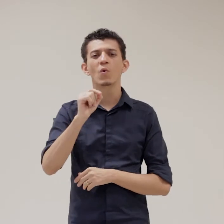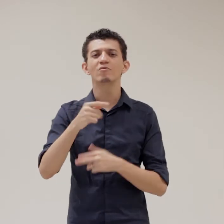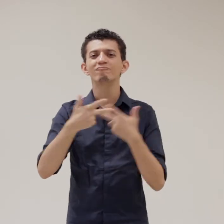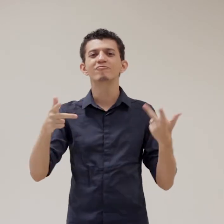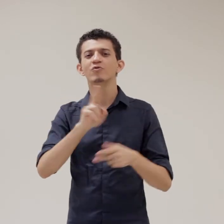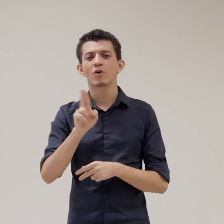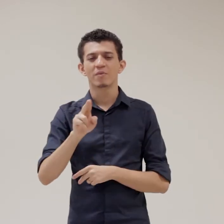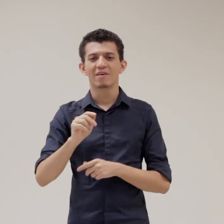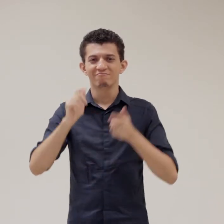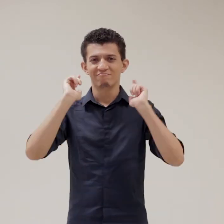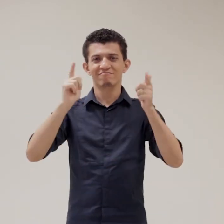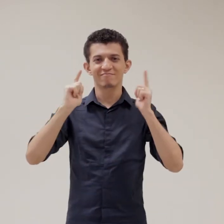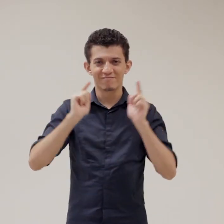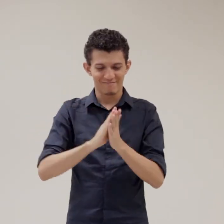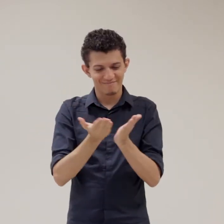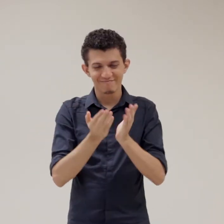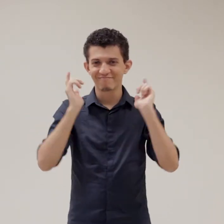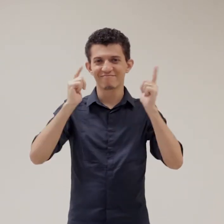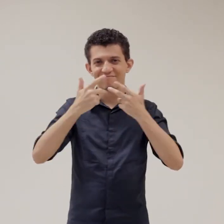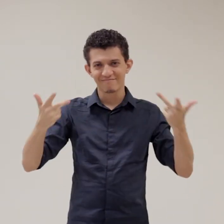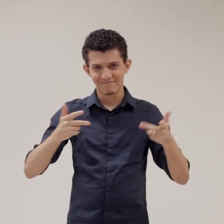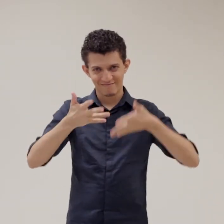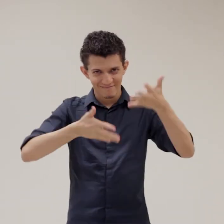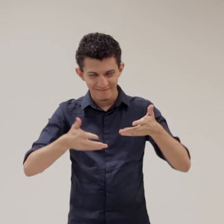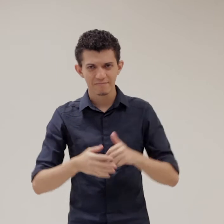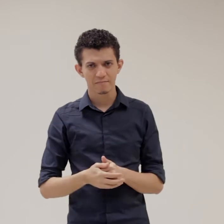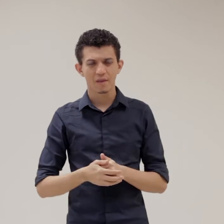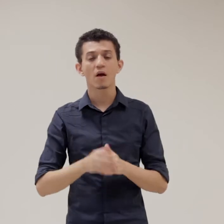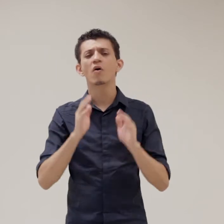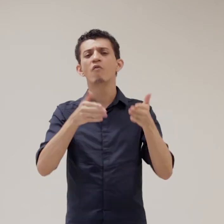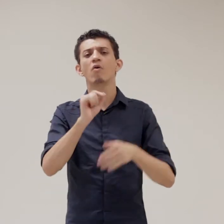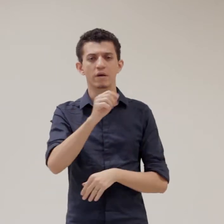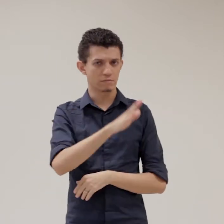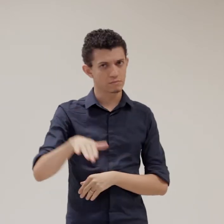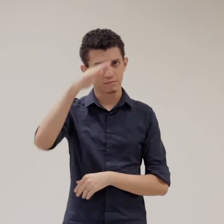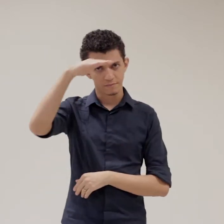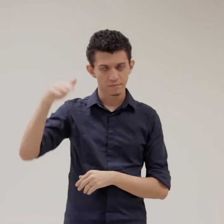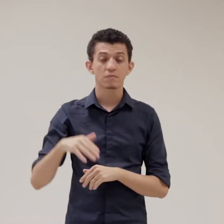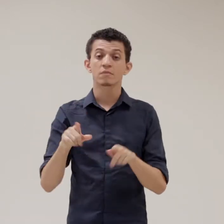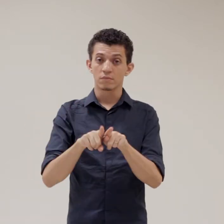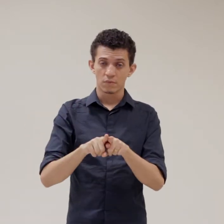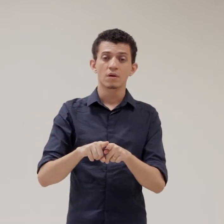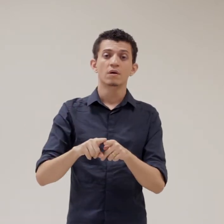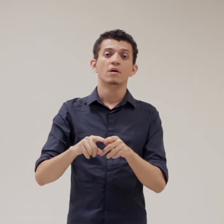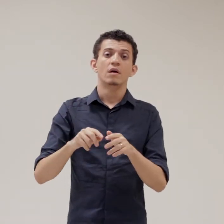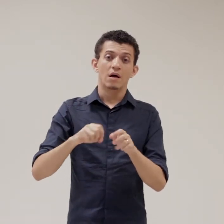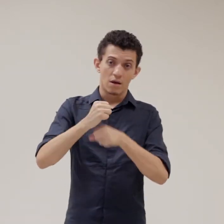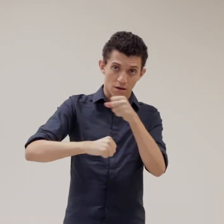a SBB realiza 2 encontros anuais para pessoas com deficiência auditiva. O objetivo do encontro é promover a inclusão